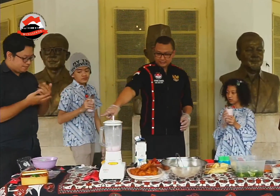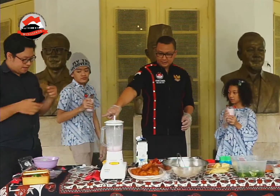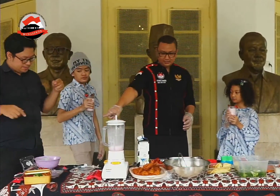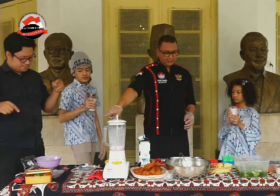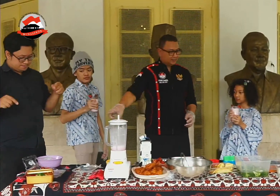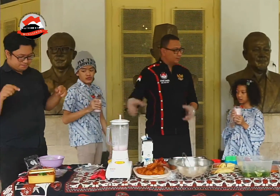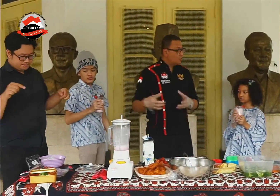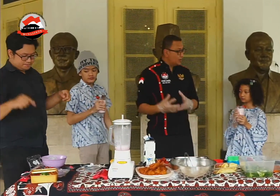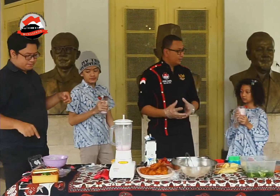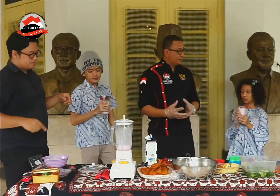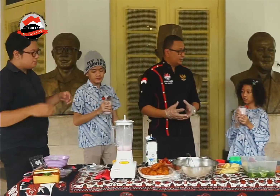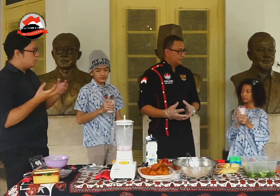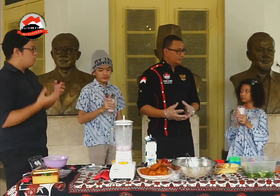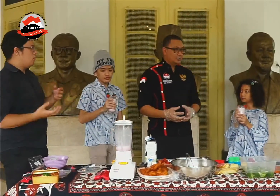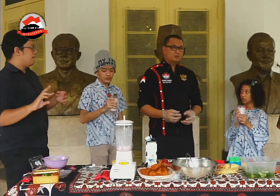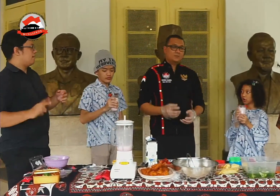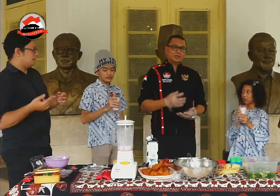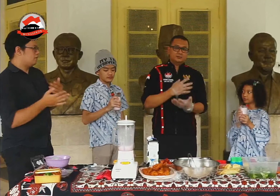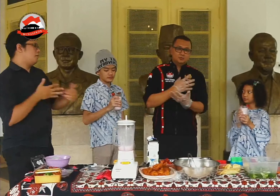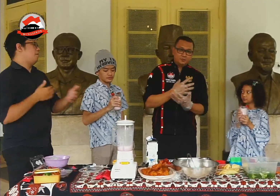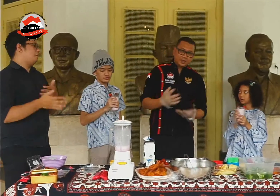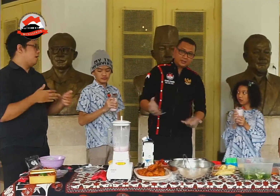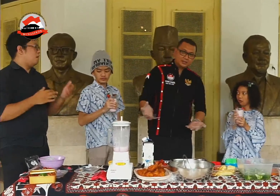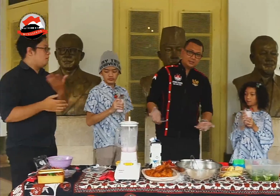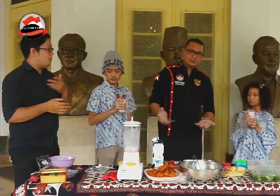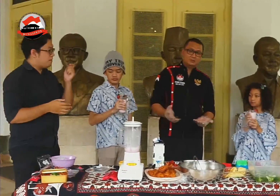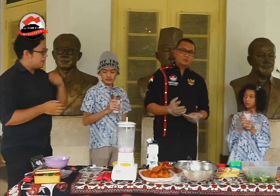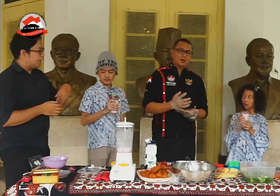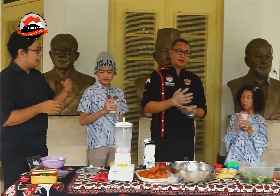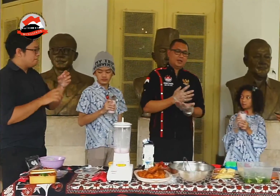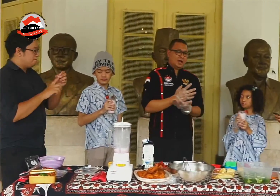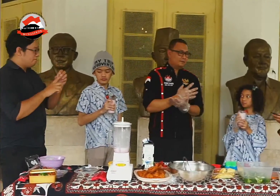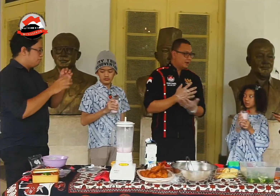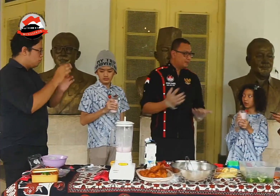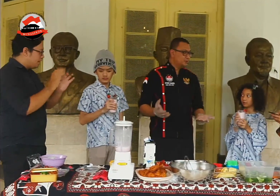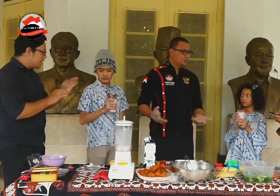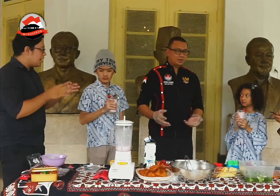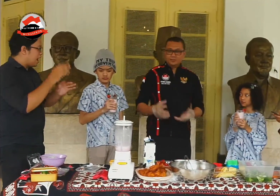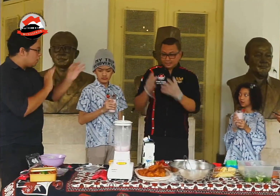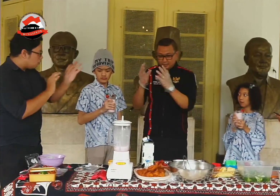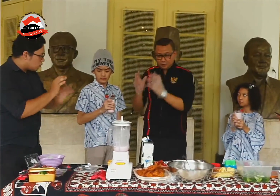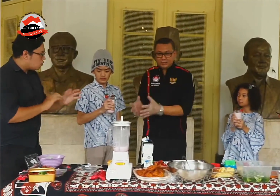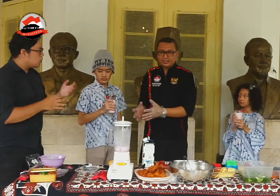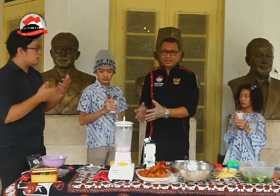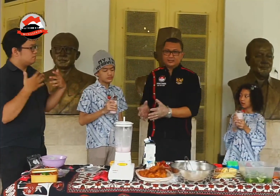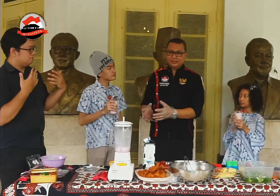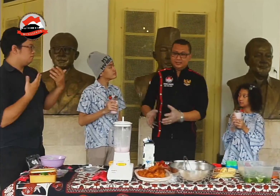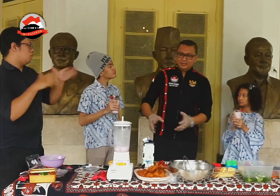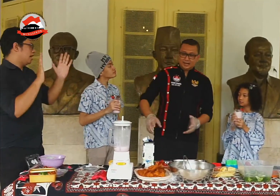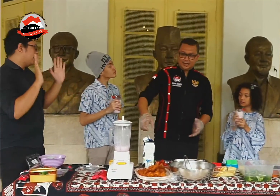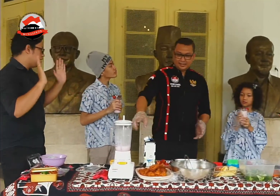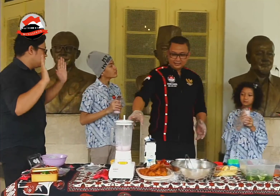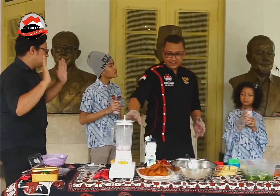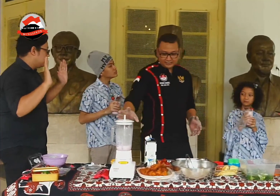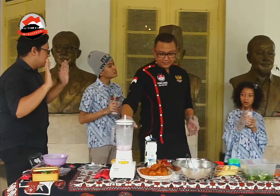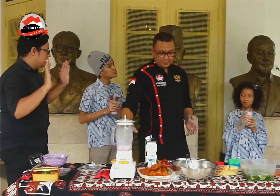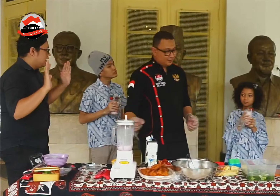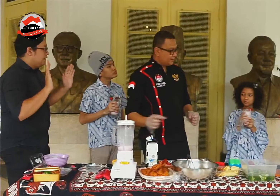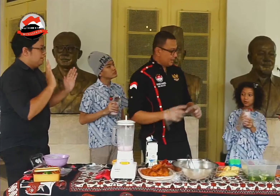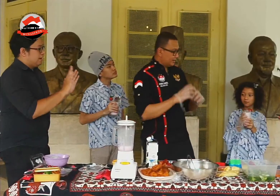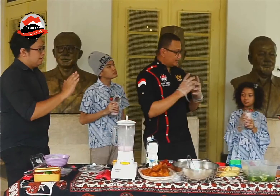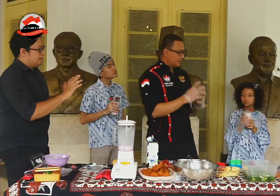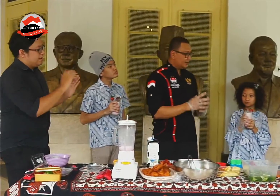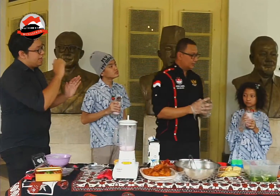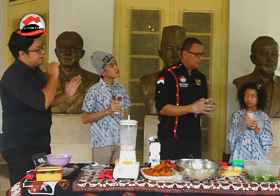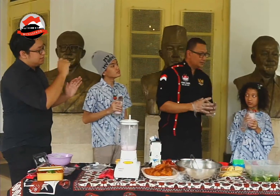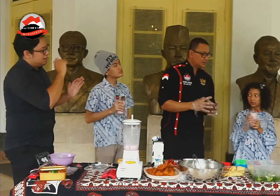ganti si buahnya. Jadi mau pakai blueberry, mau pakai apapun juga hanya buahnya diganti. Nah, nanti es krimnya